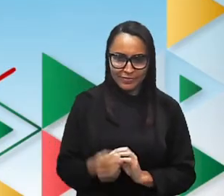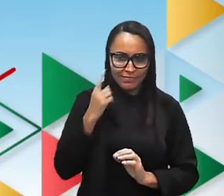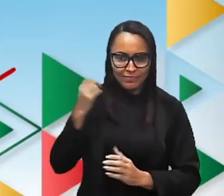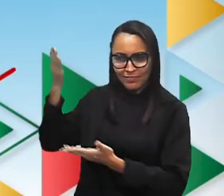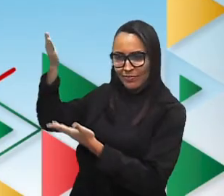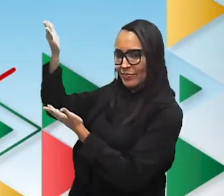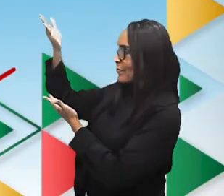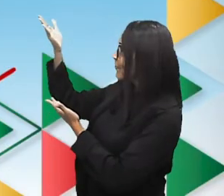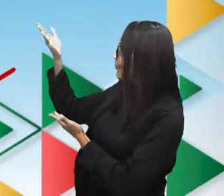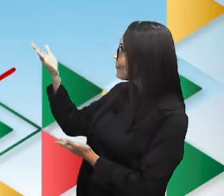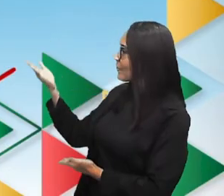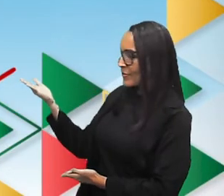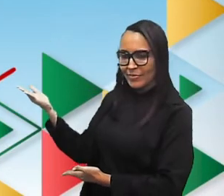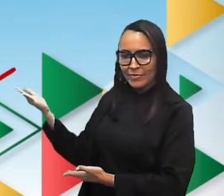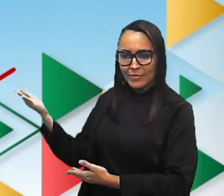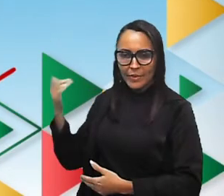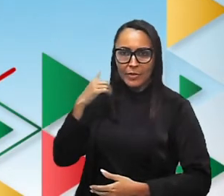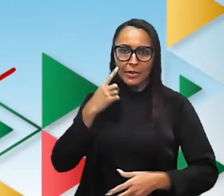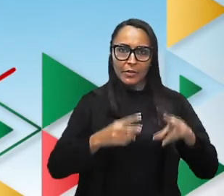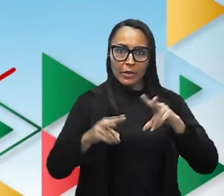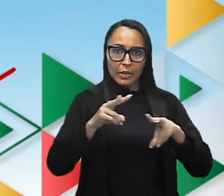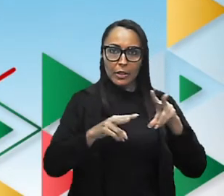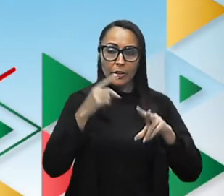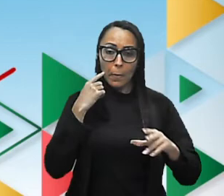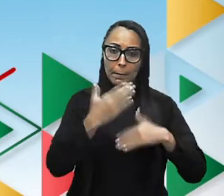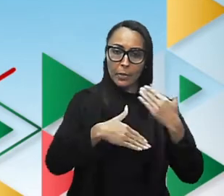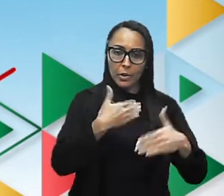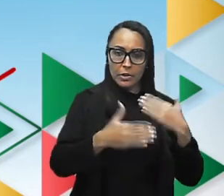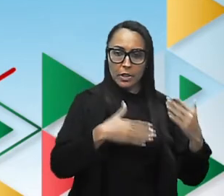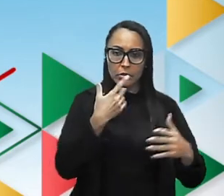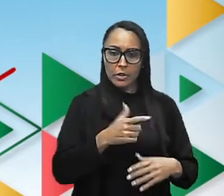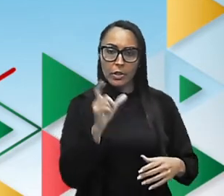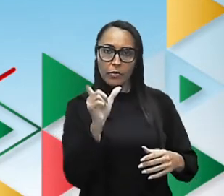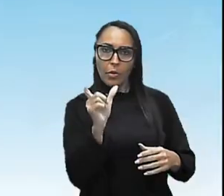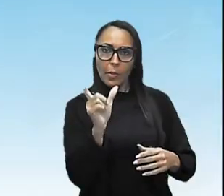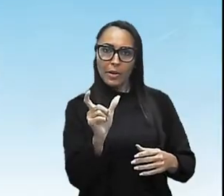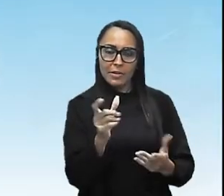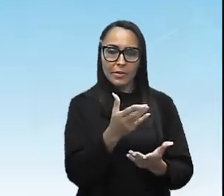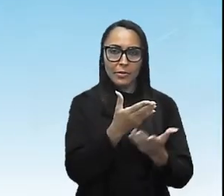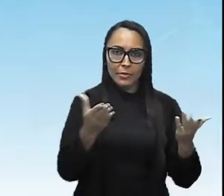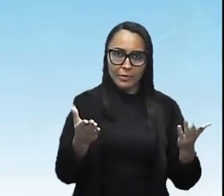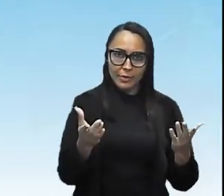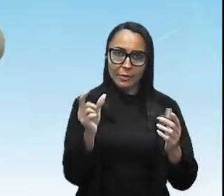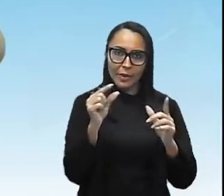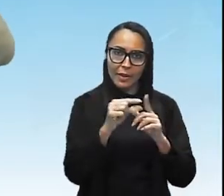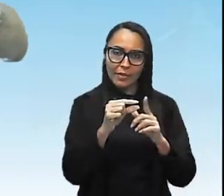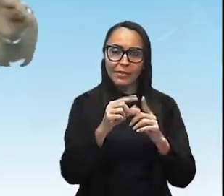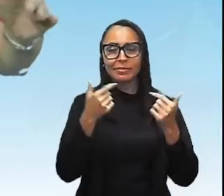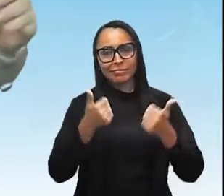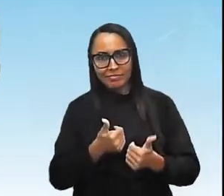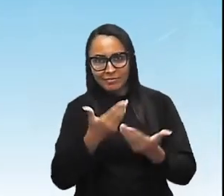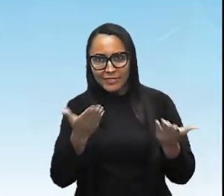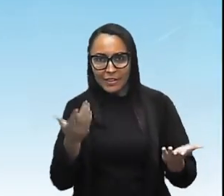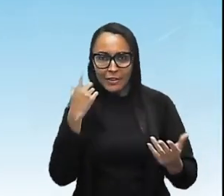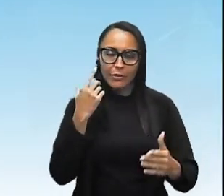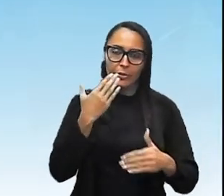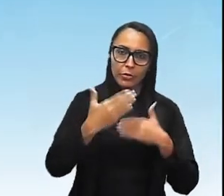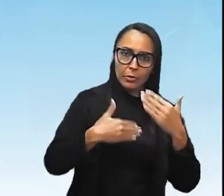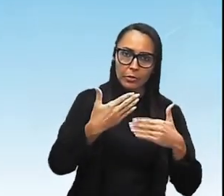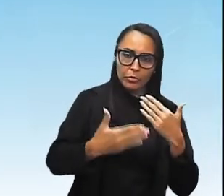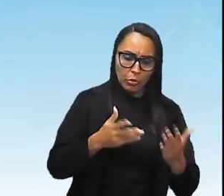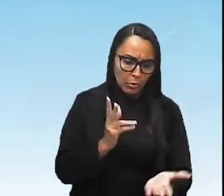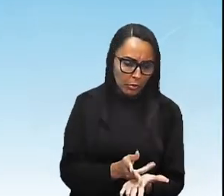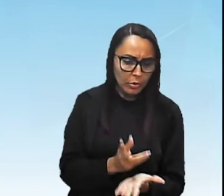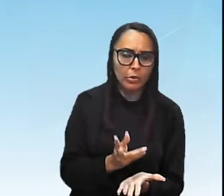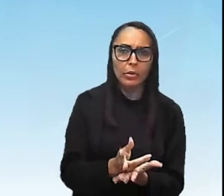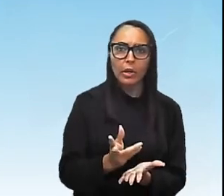tela, podemos ver processo de formação das palavras. É isso aí, estamos dando continuidade